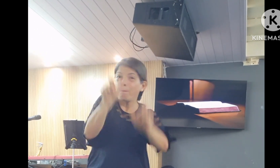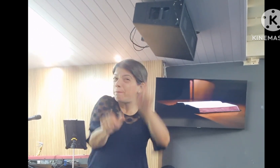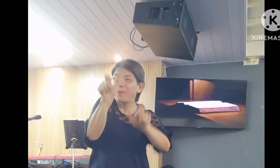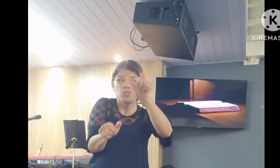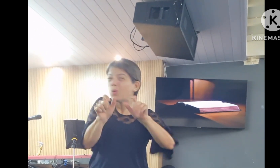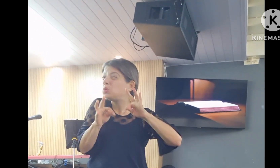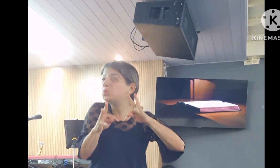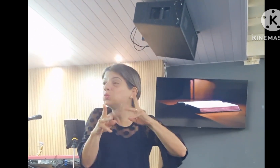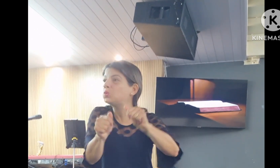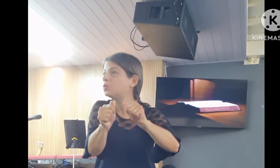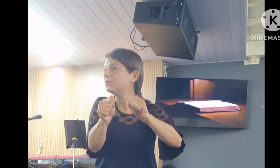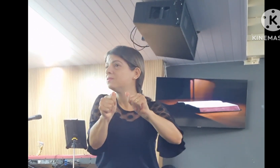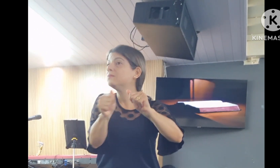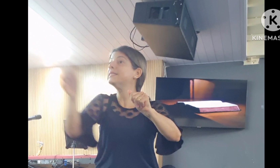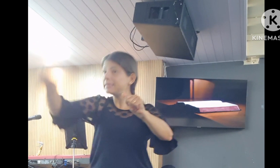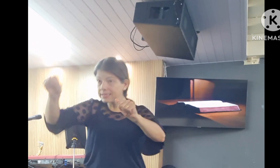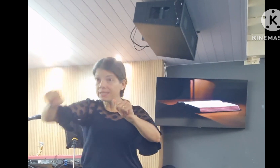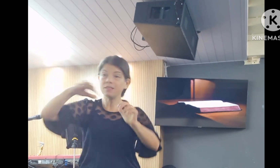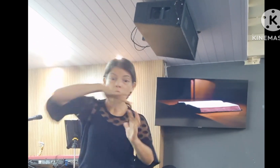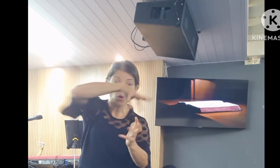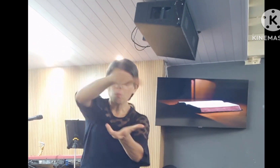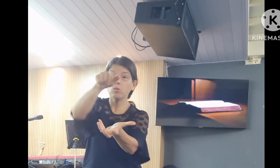não pequei o pecado de Adão.